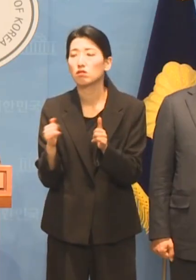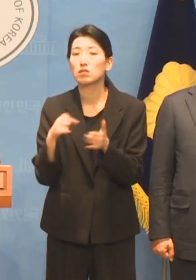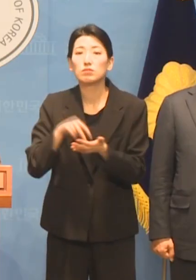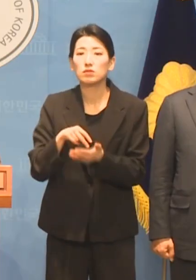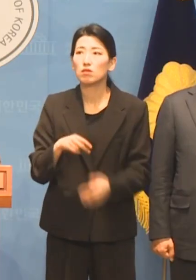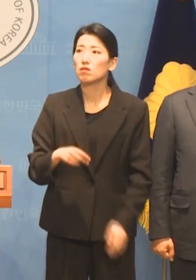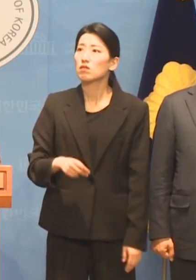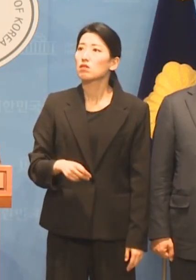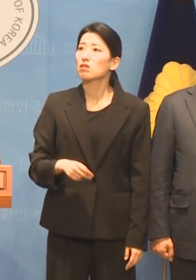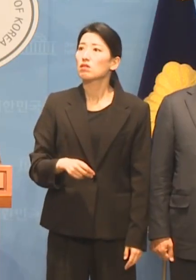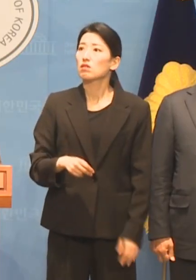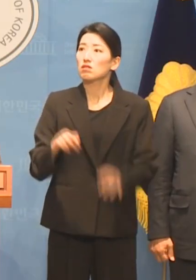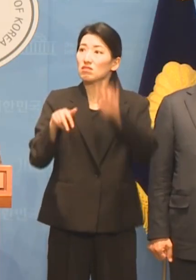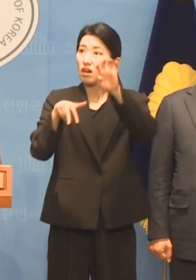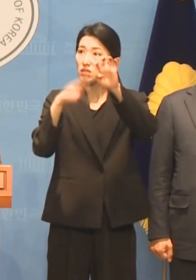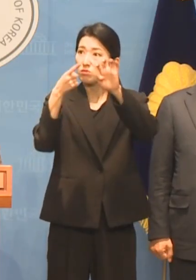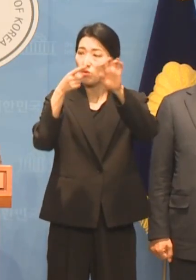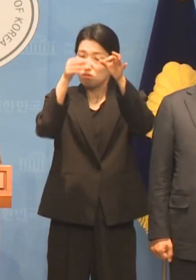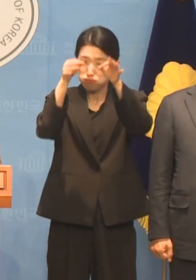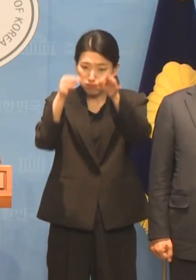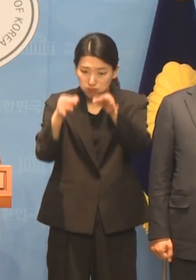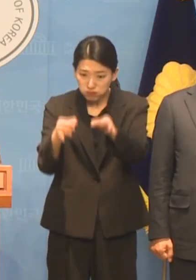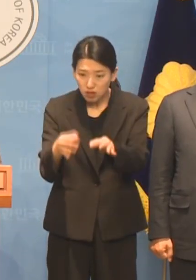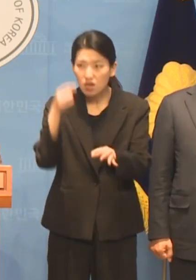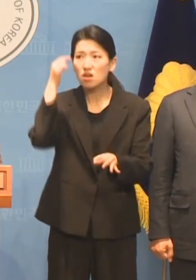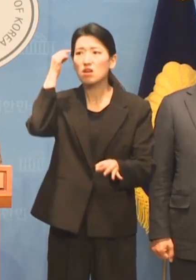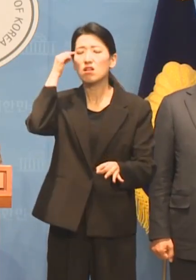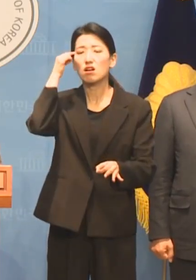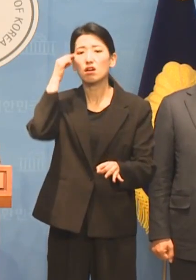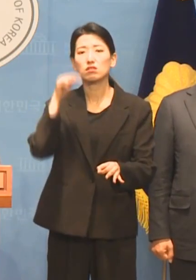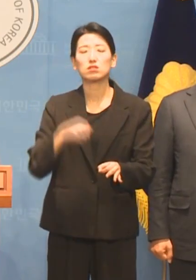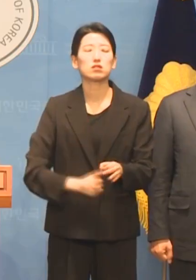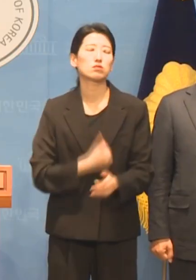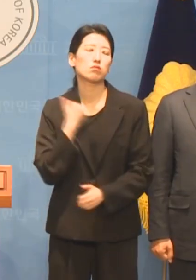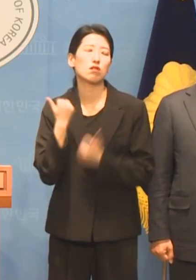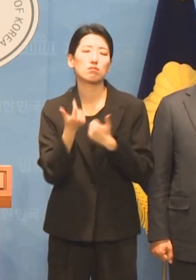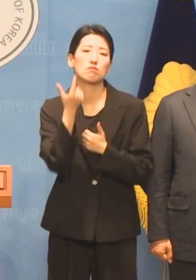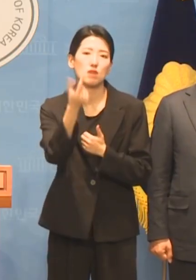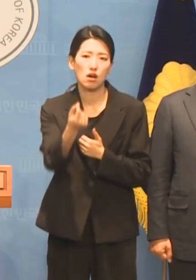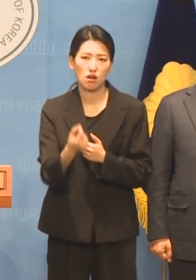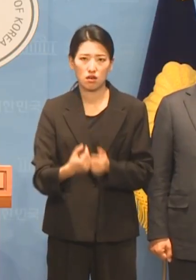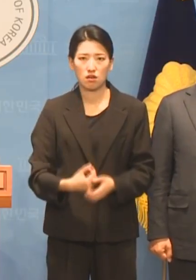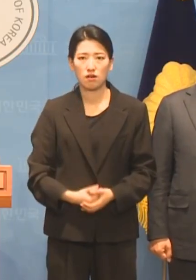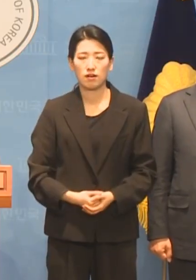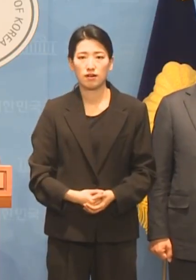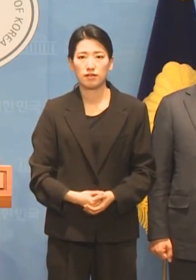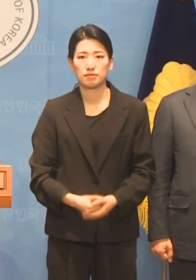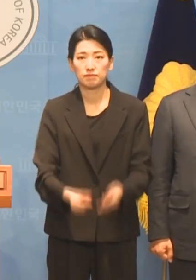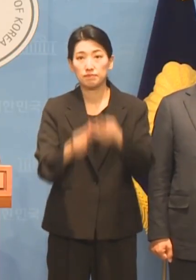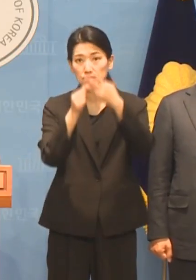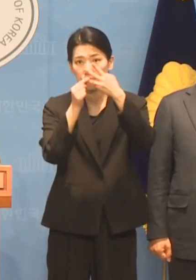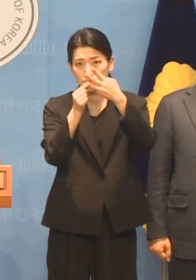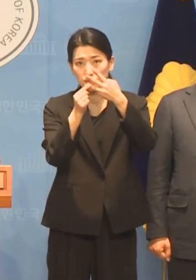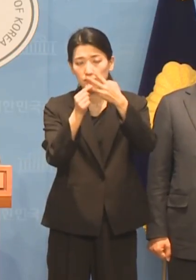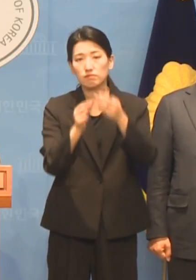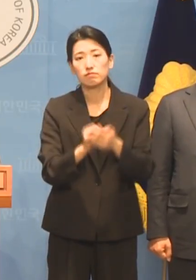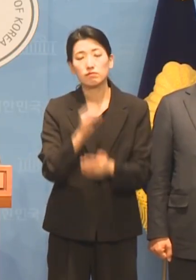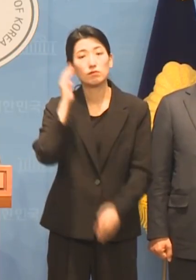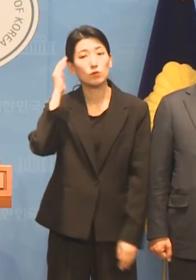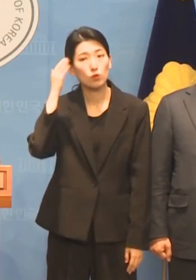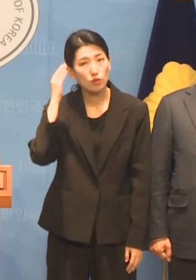없이 분노한다고 말할 사람은 아무도 없을 것입니다. 세 번째,